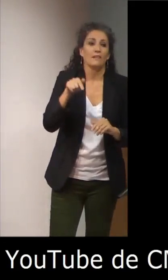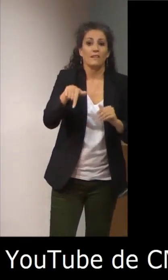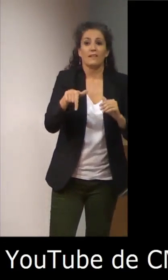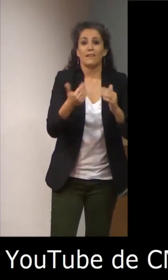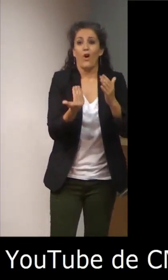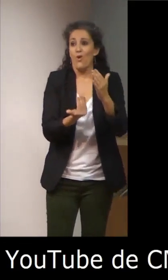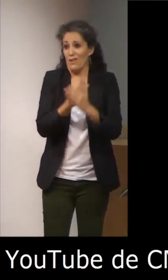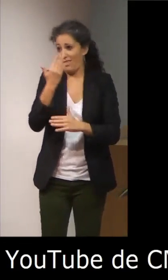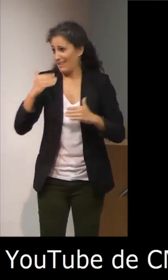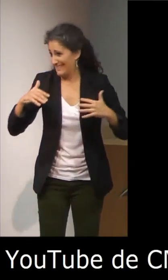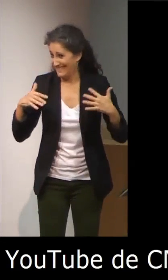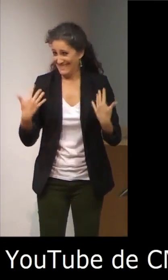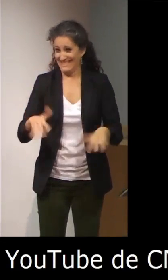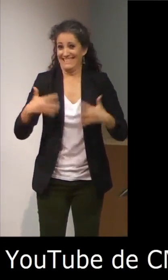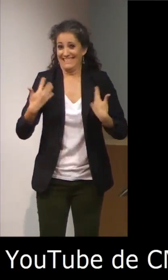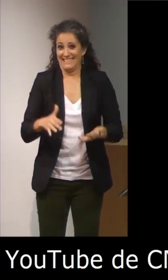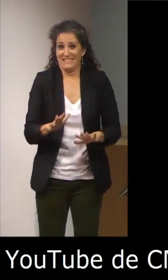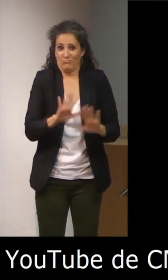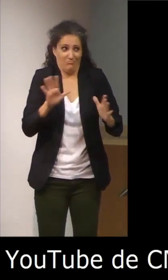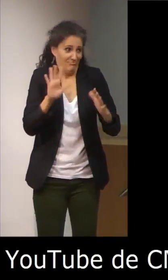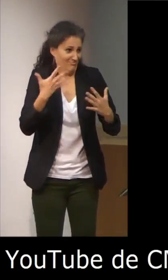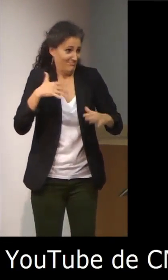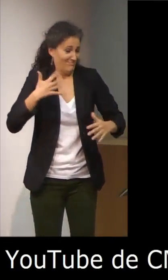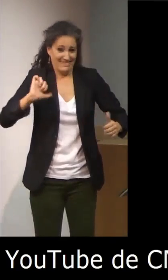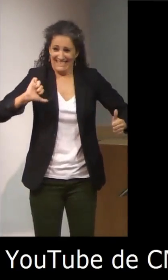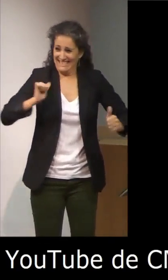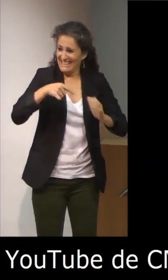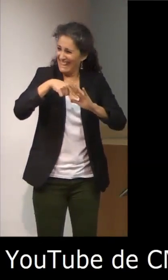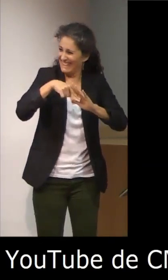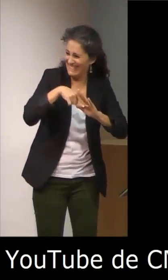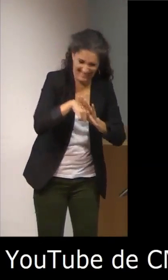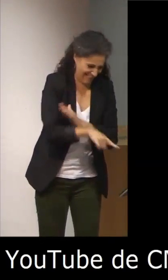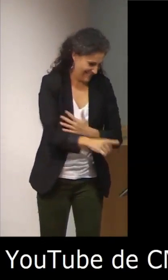en ella ha sido una jornada